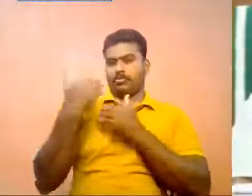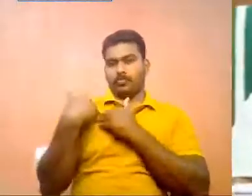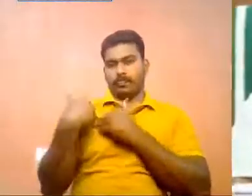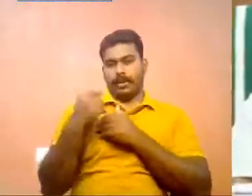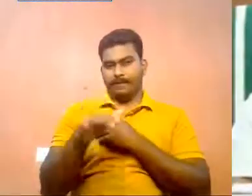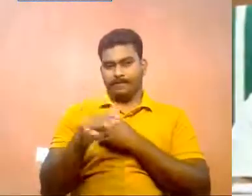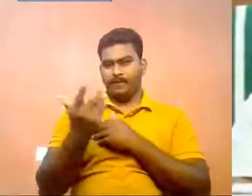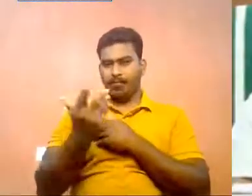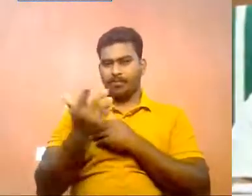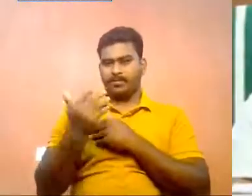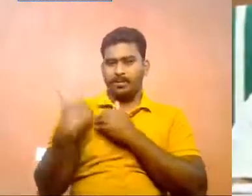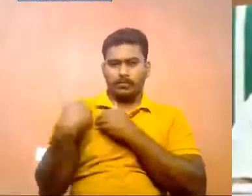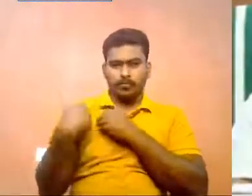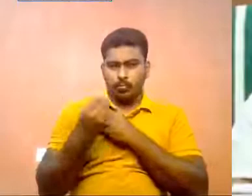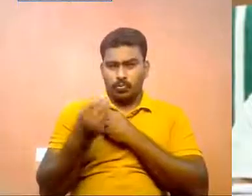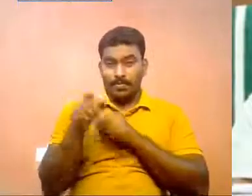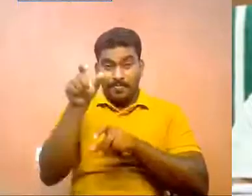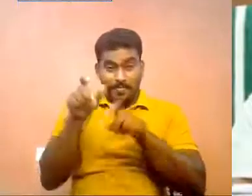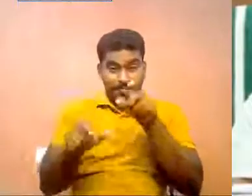ഈ രോഗബാധയുള്ള